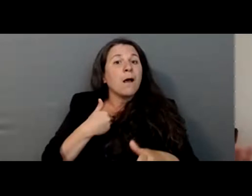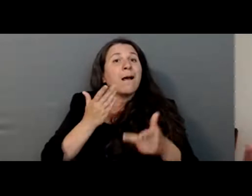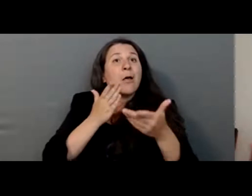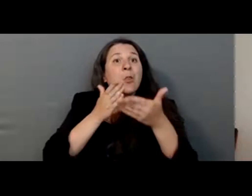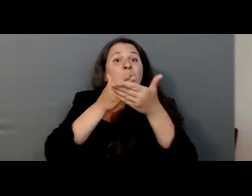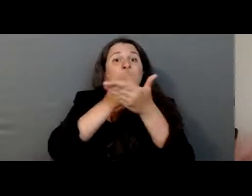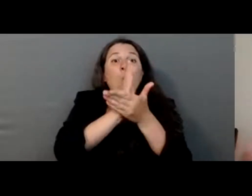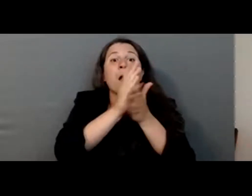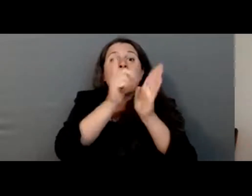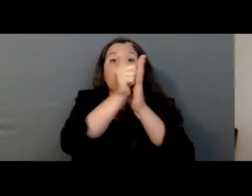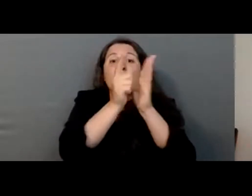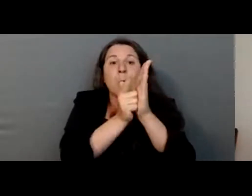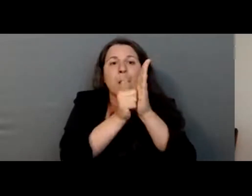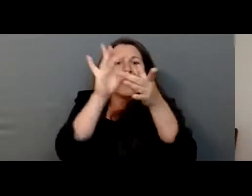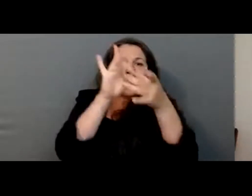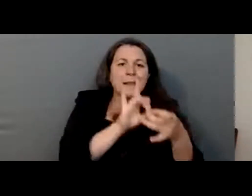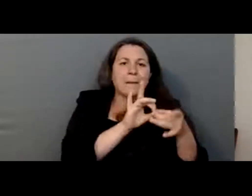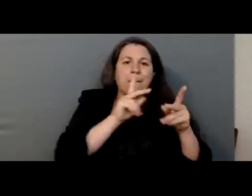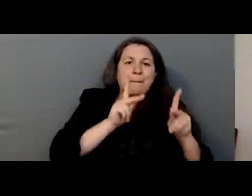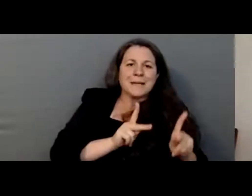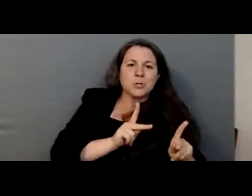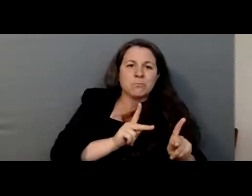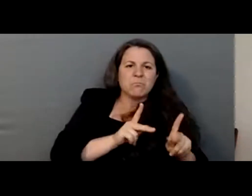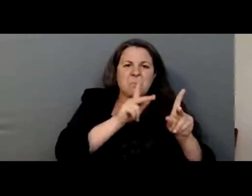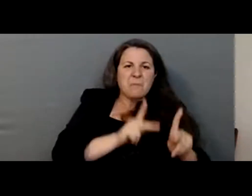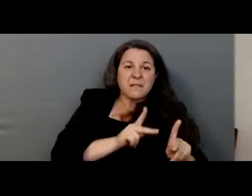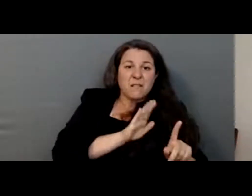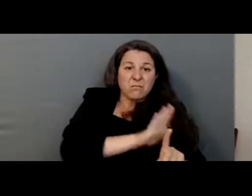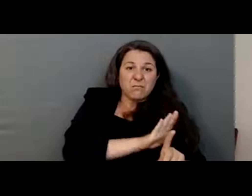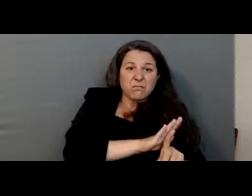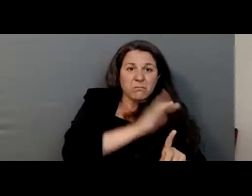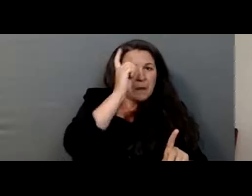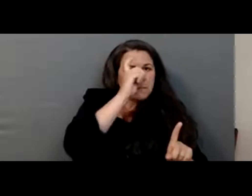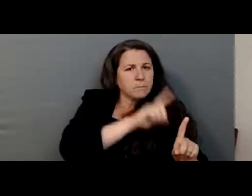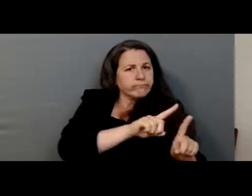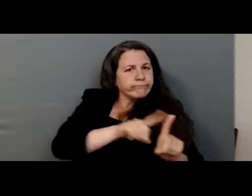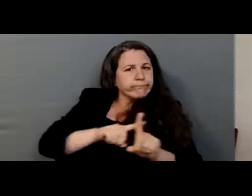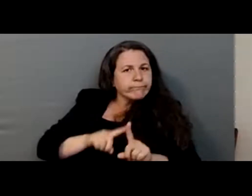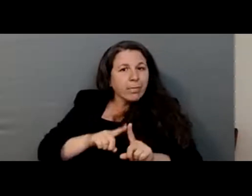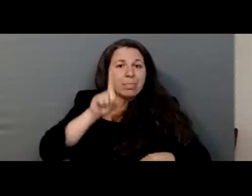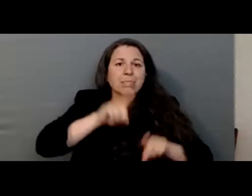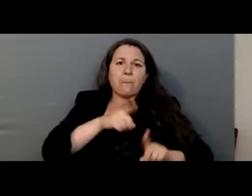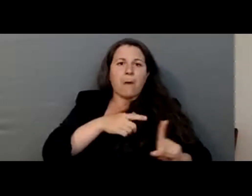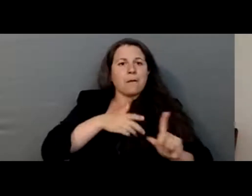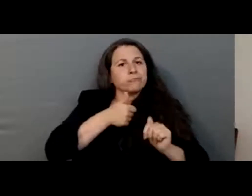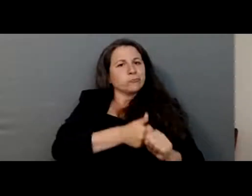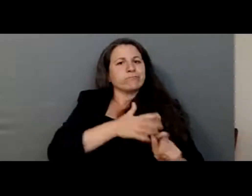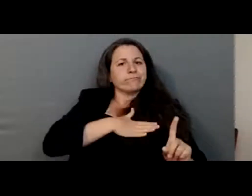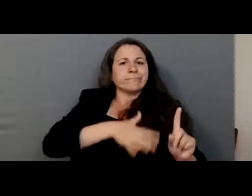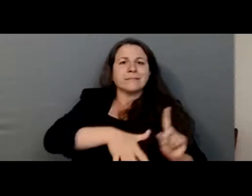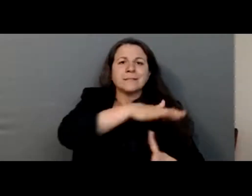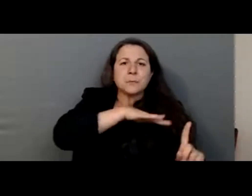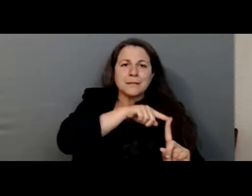des expériences différentes en fonction de, justement, de la situation qui est la leur. Or, précisément,